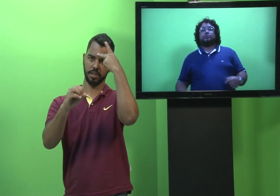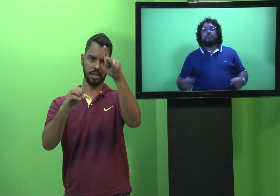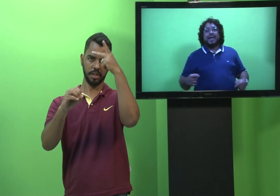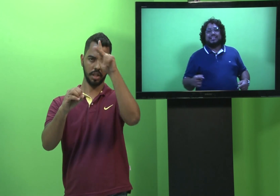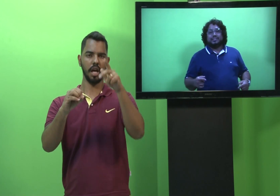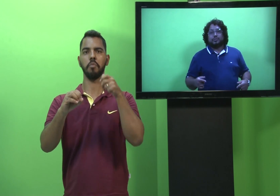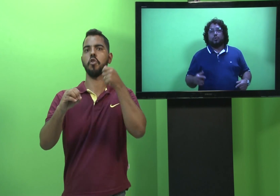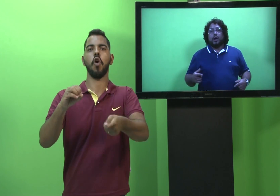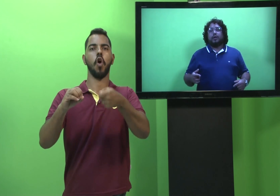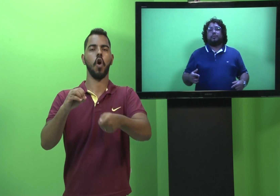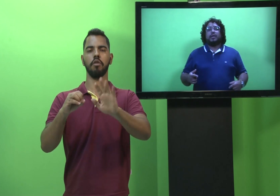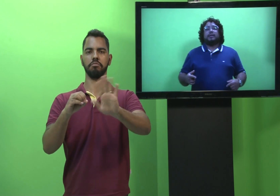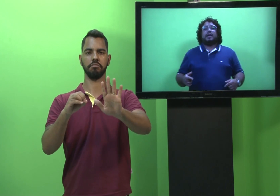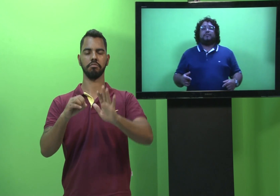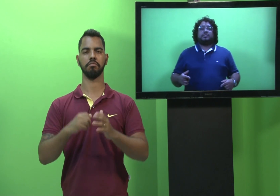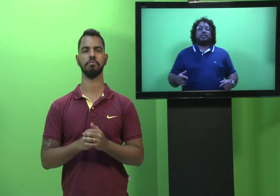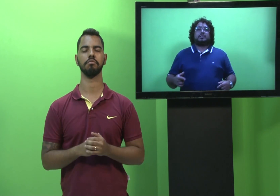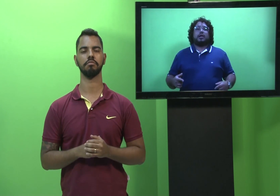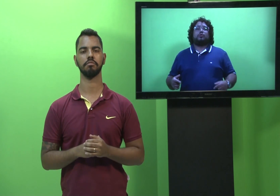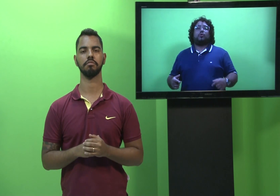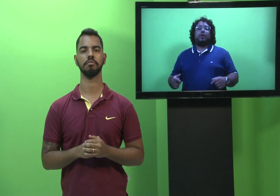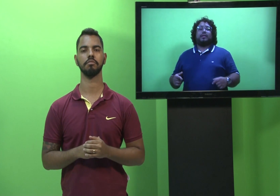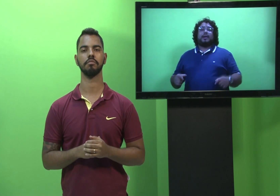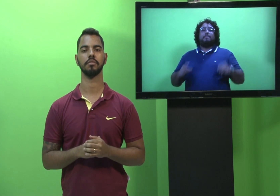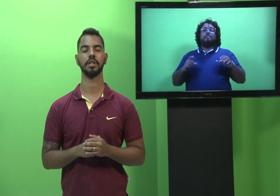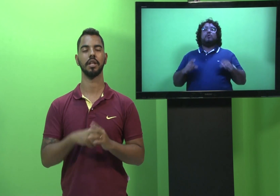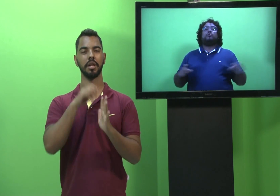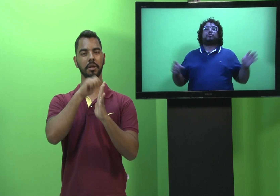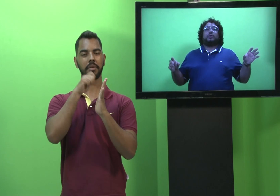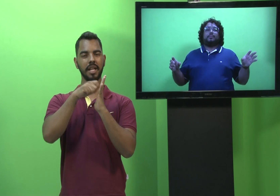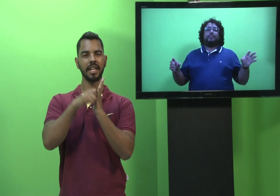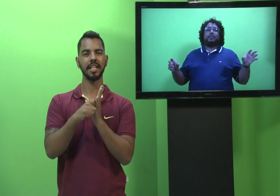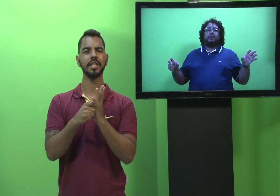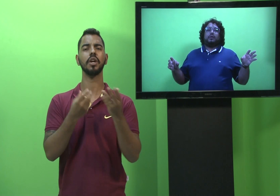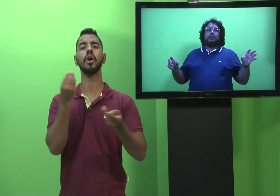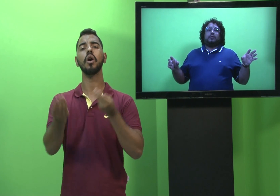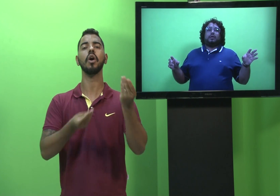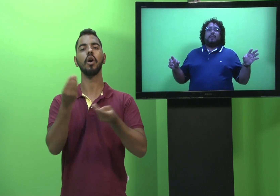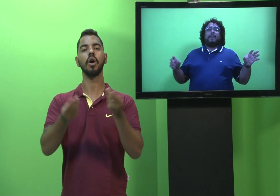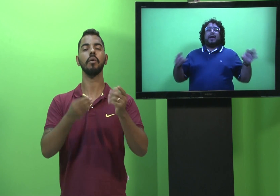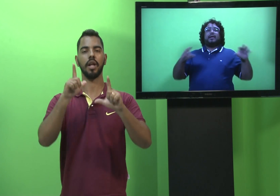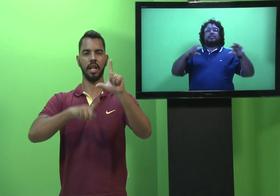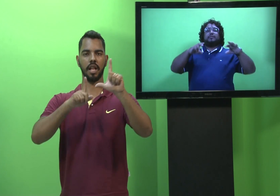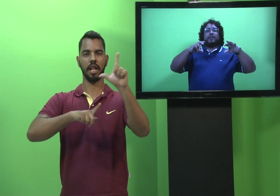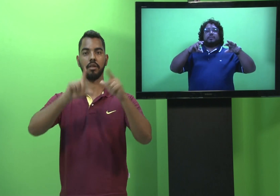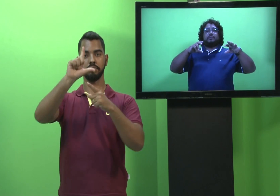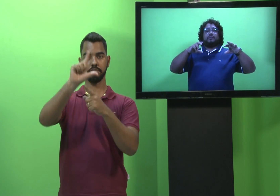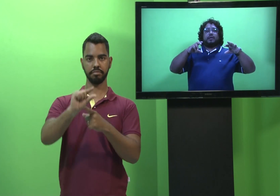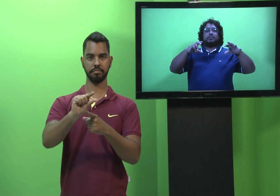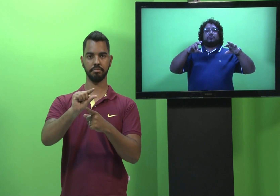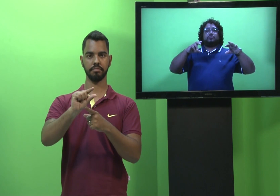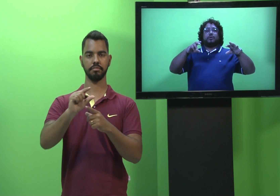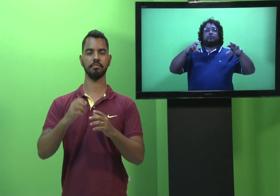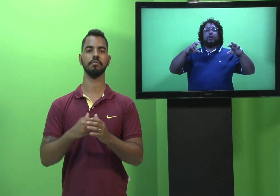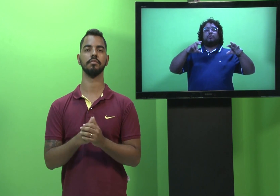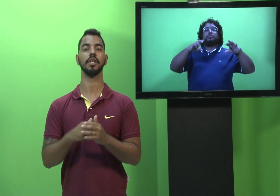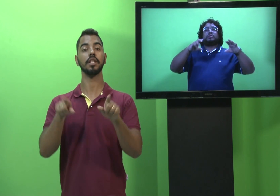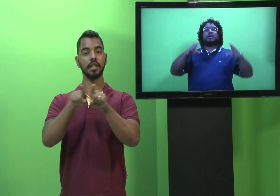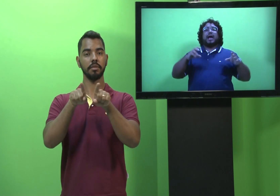dos meses do ano deve ser escrito com letra minúscula. E para que se faça a abreviação dos meses do ano, usa-se